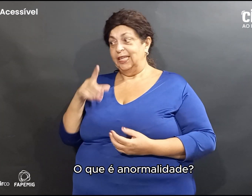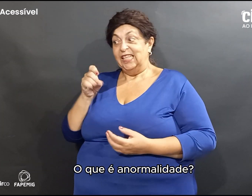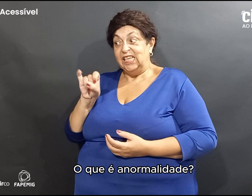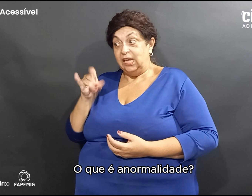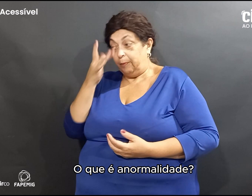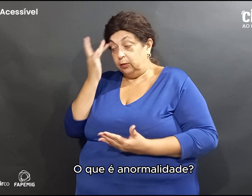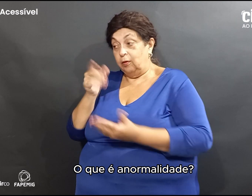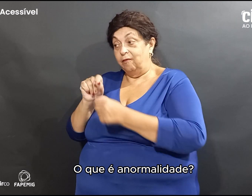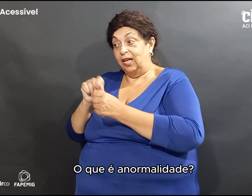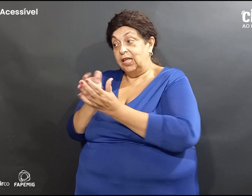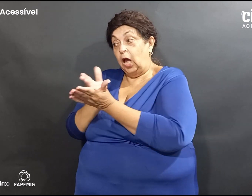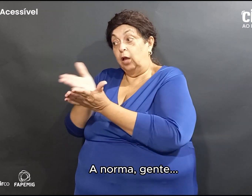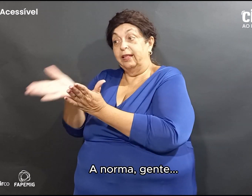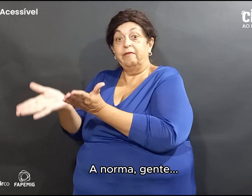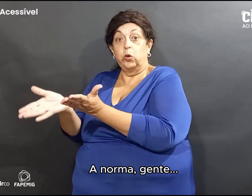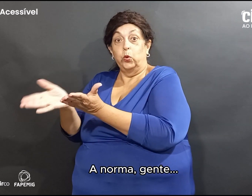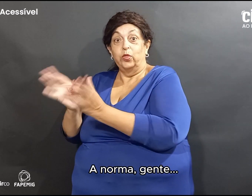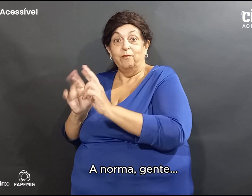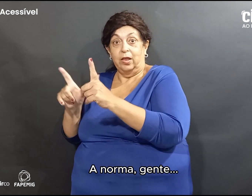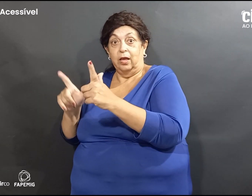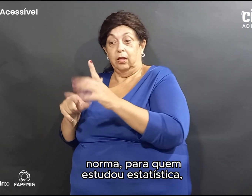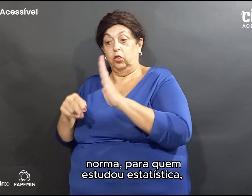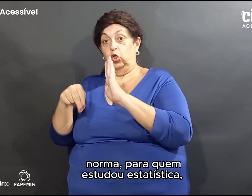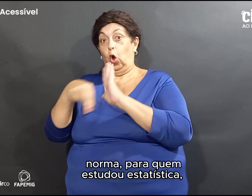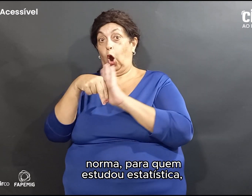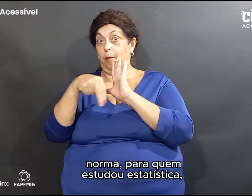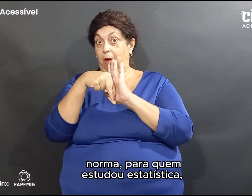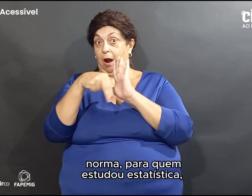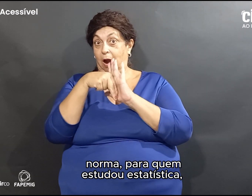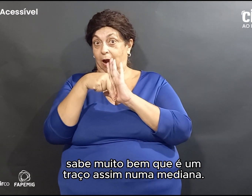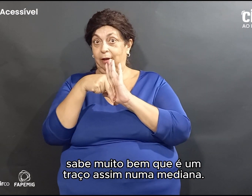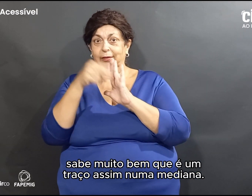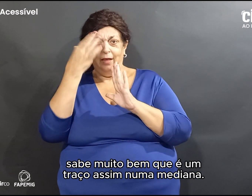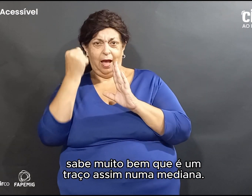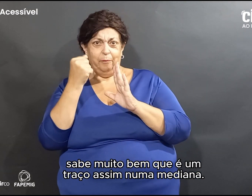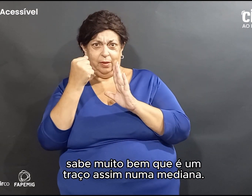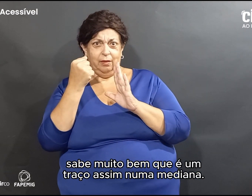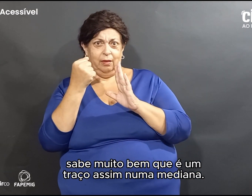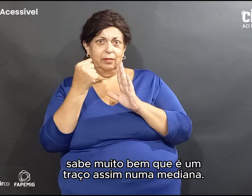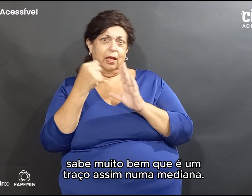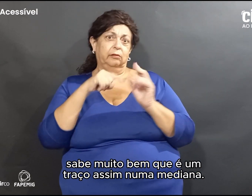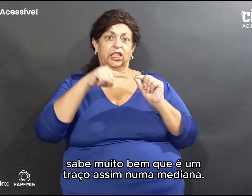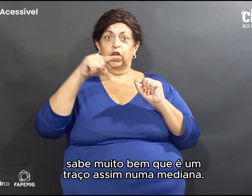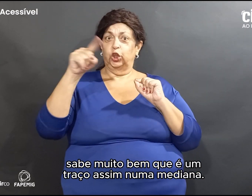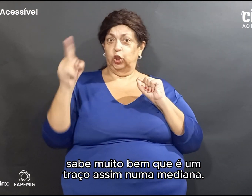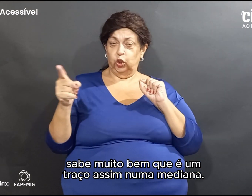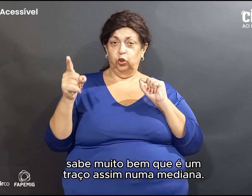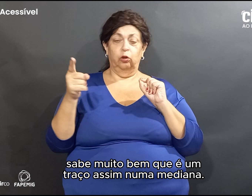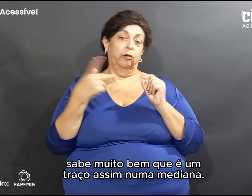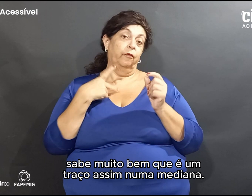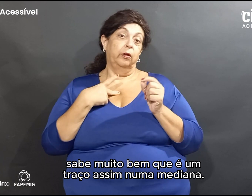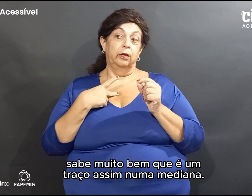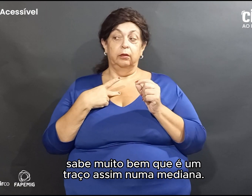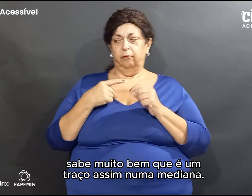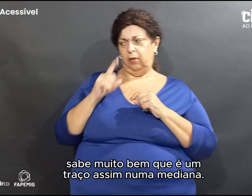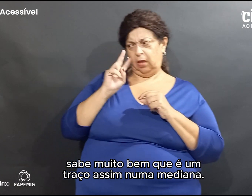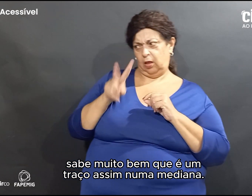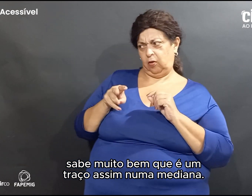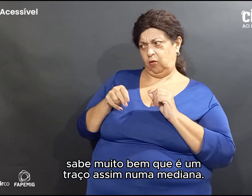a normalidade? A norma, gente, norma para quem estudou estatística sabe muito bem que é um traço assim numa mediana, né?